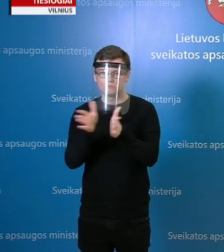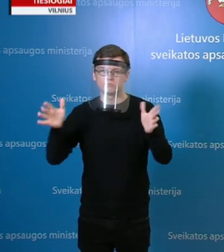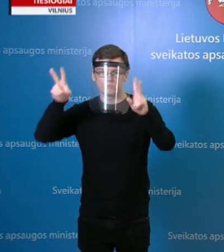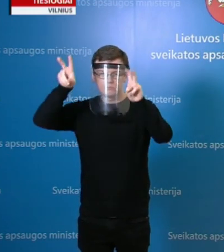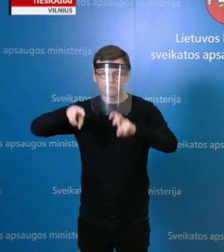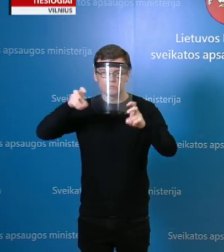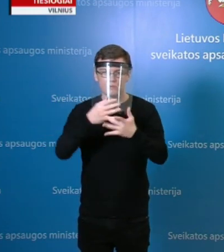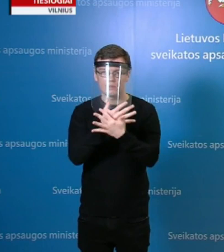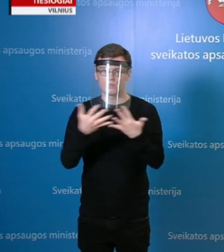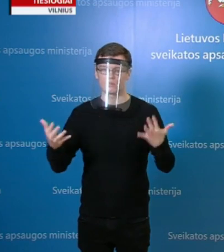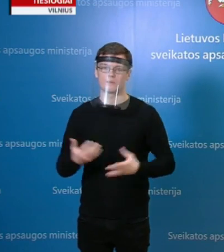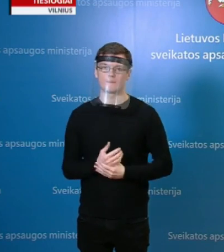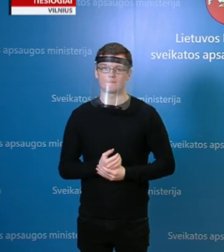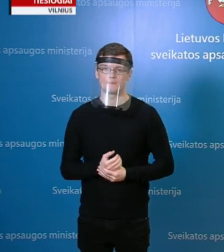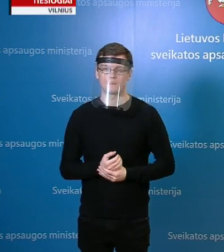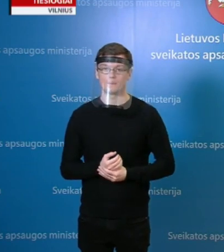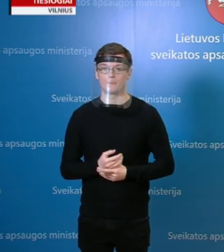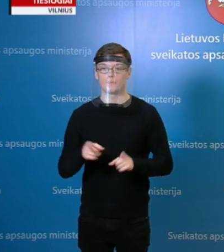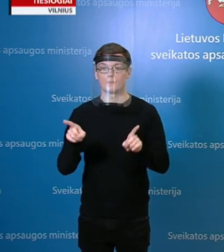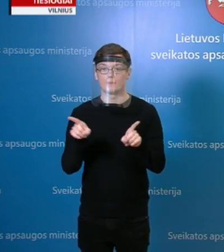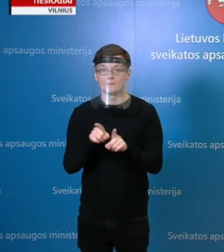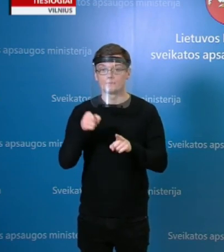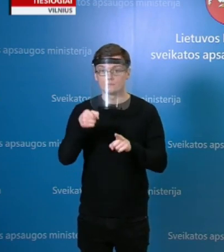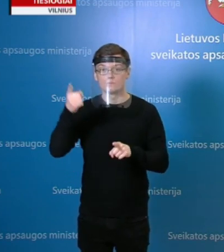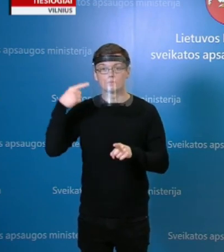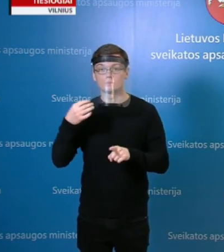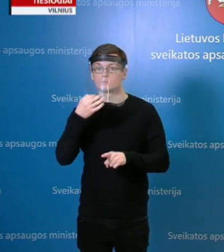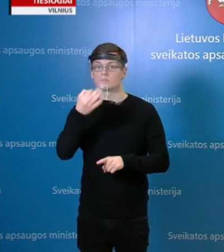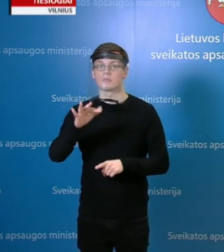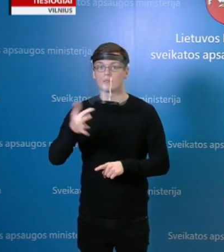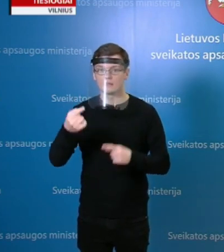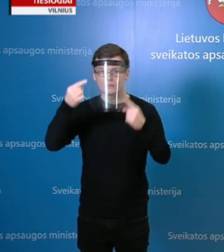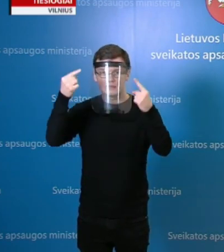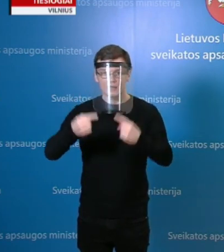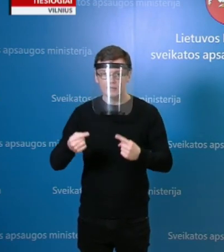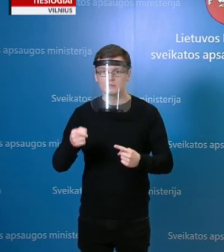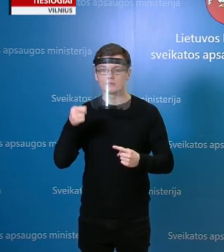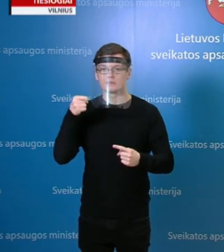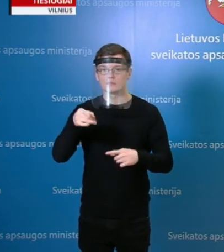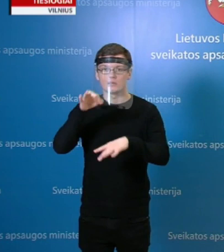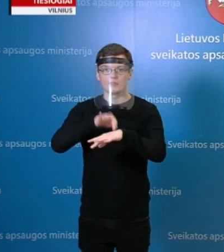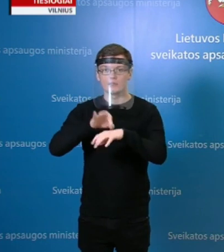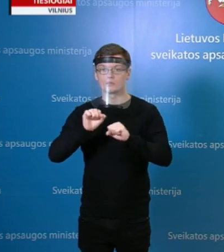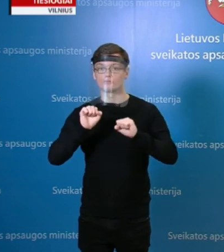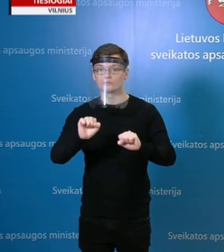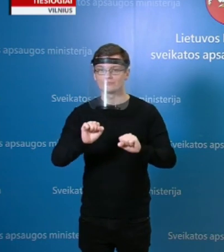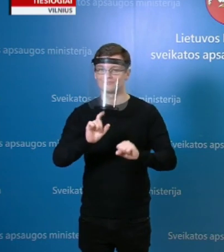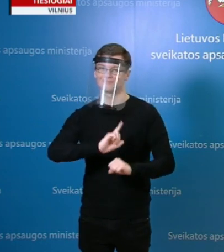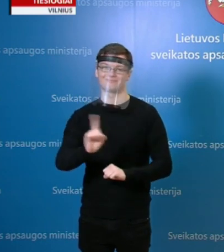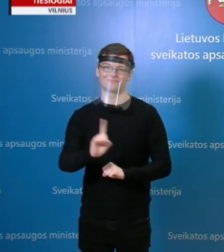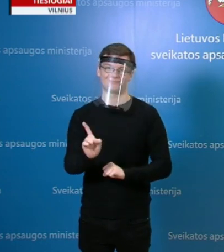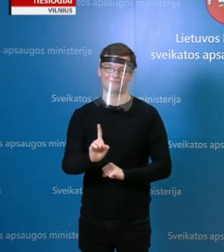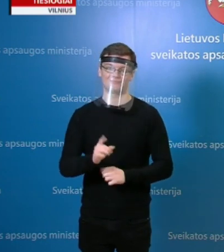kad testas, jisai nuo ligos neapsaugo, nuo ligos apsaugo kiti dalykai. Ir tiek,